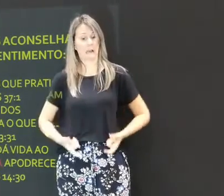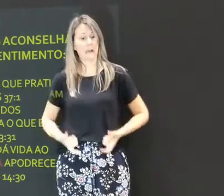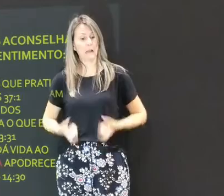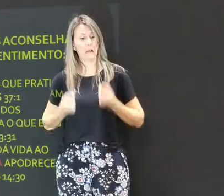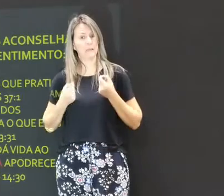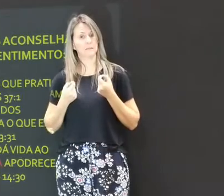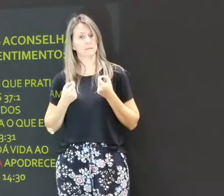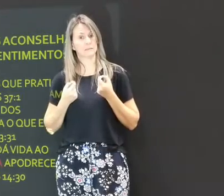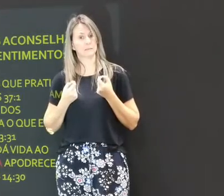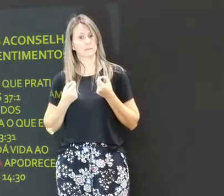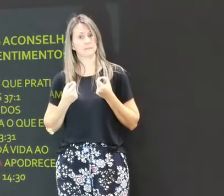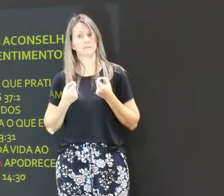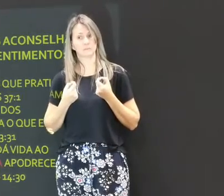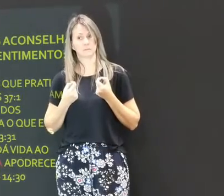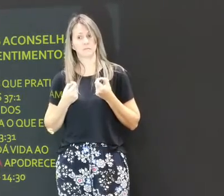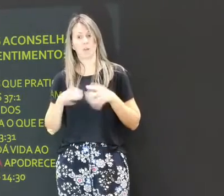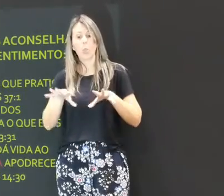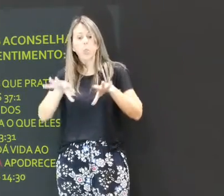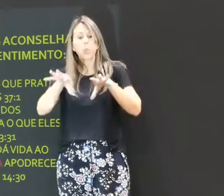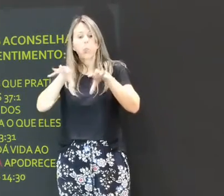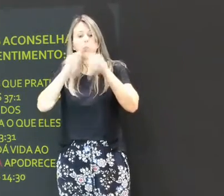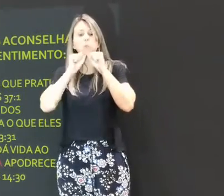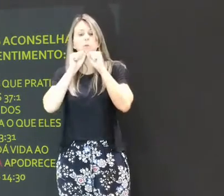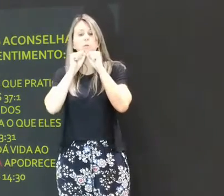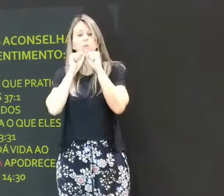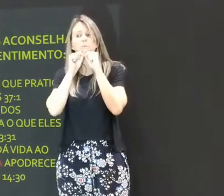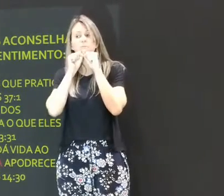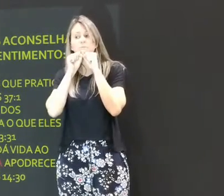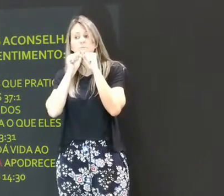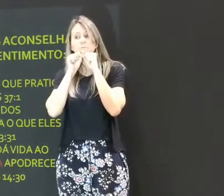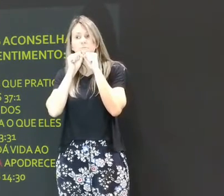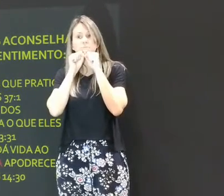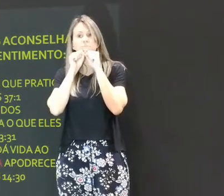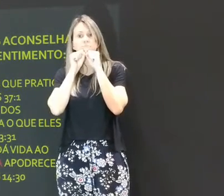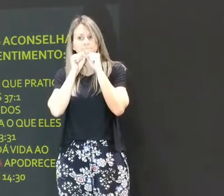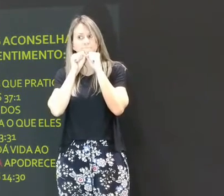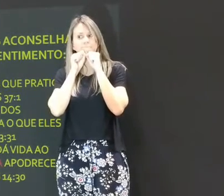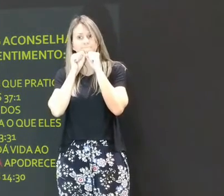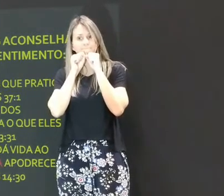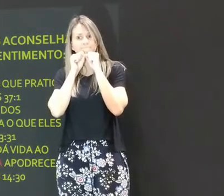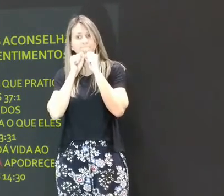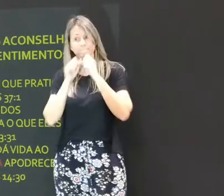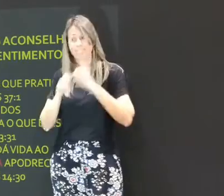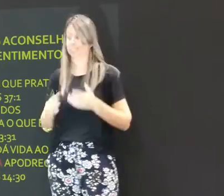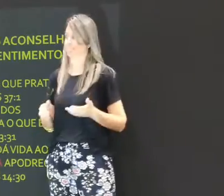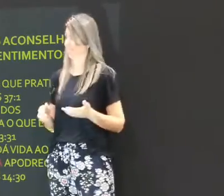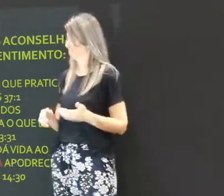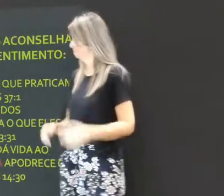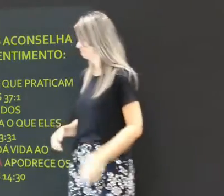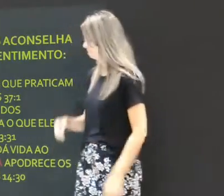Por causa disso, muitas pessoas têm câncer. Elas adquirem a doença de câncer. É como se fosse uma maldição.